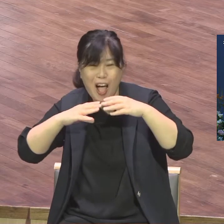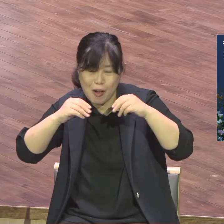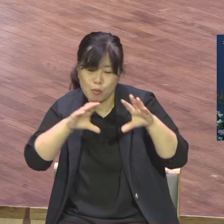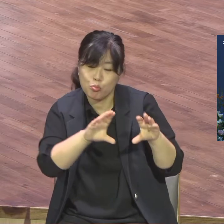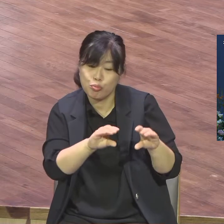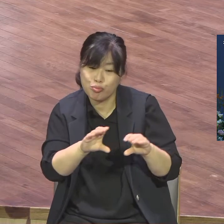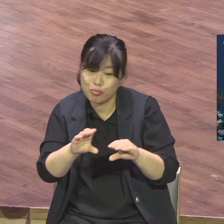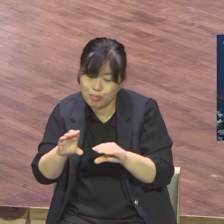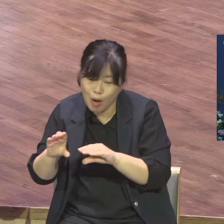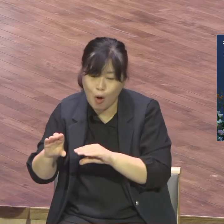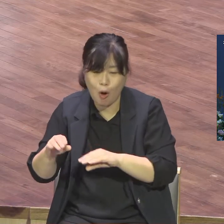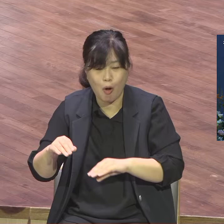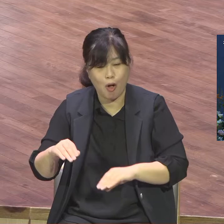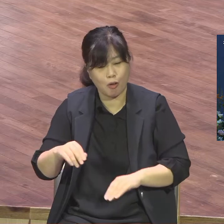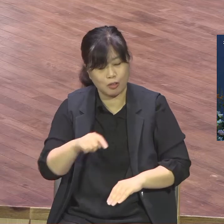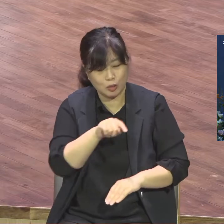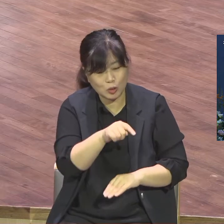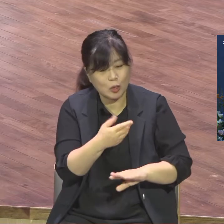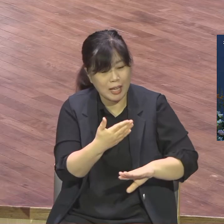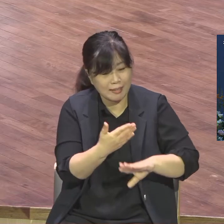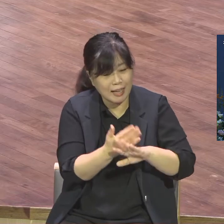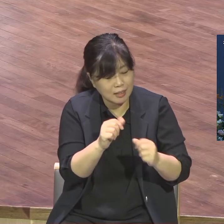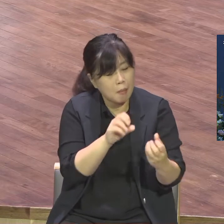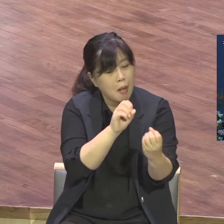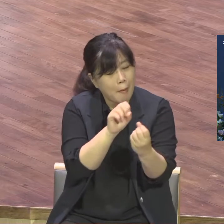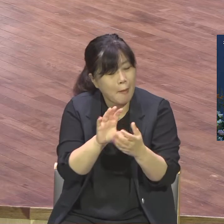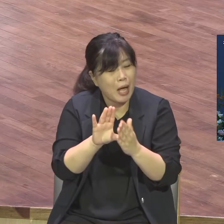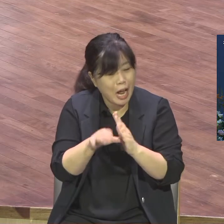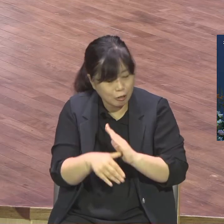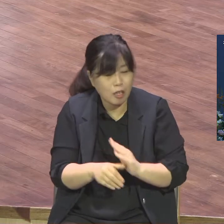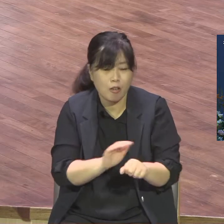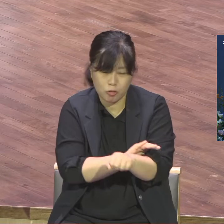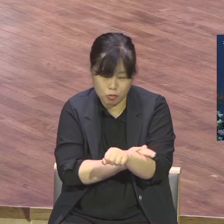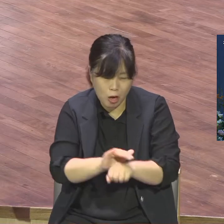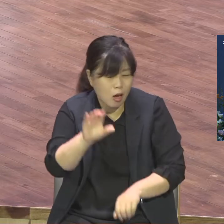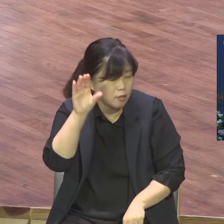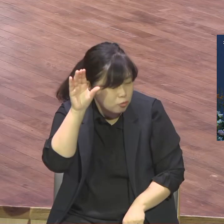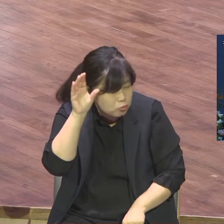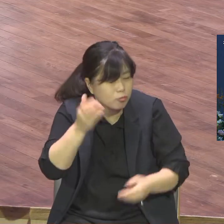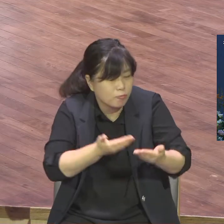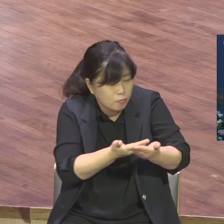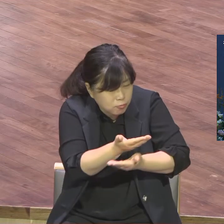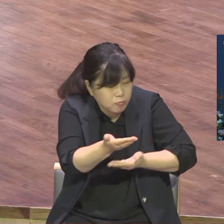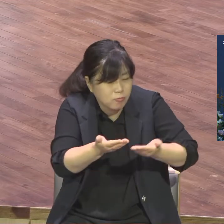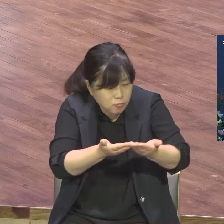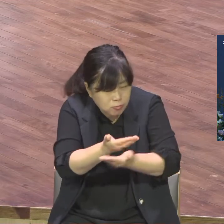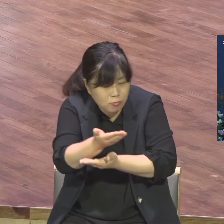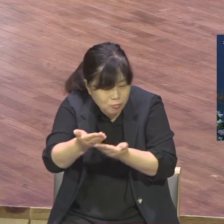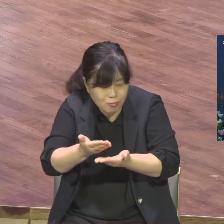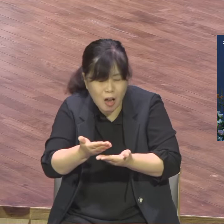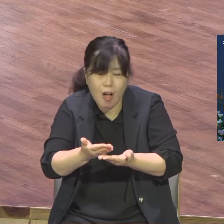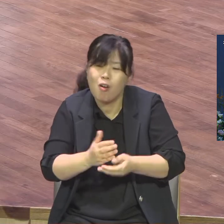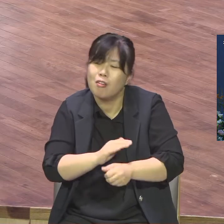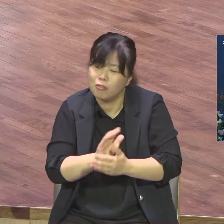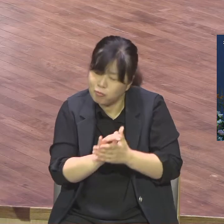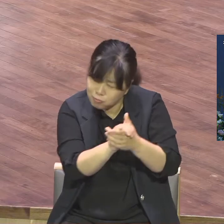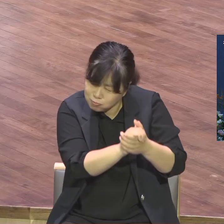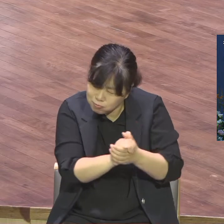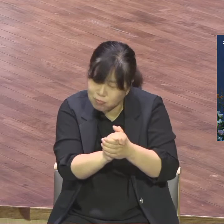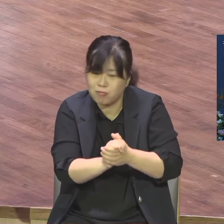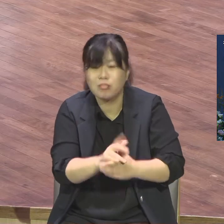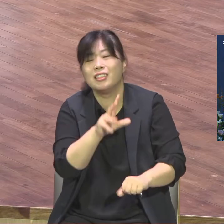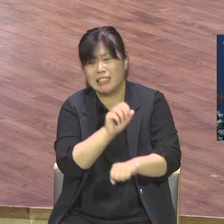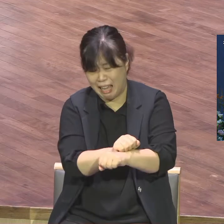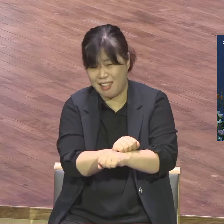그래서 자기 마인드를 관리를 잘. 그러니까 엄청 주위 사람들이 많은 동역자가 붙어져서 4천 명이